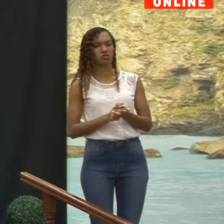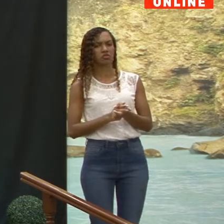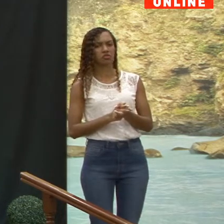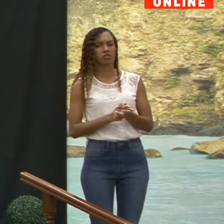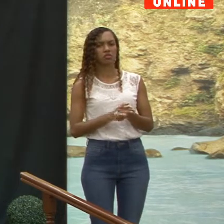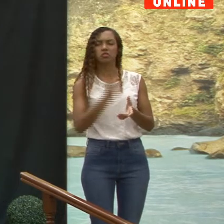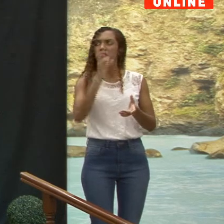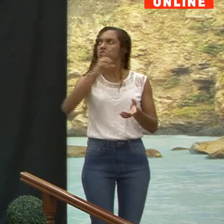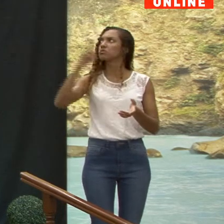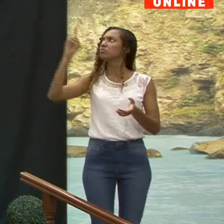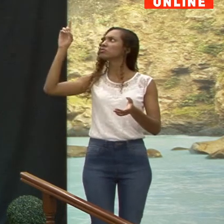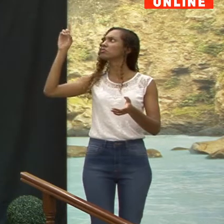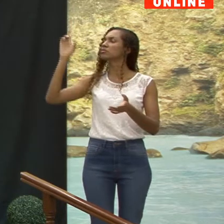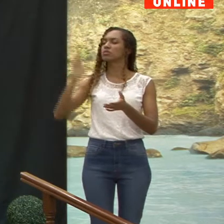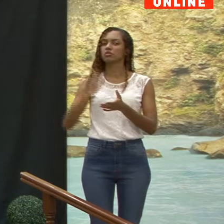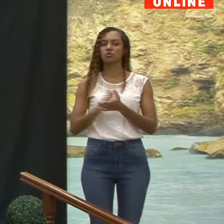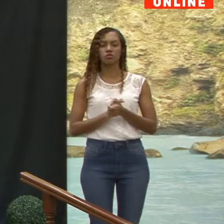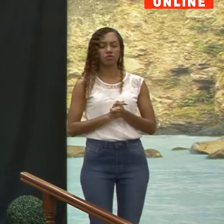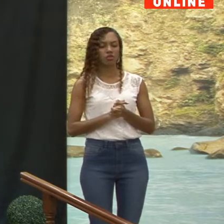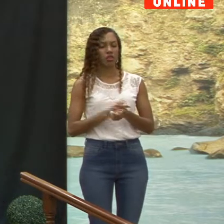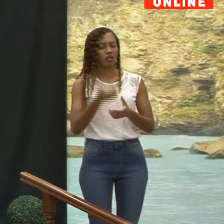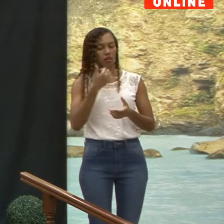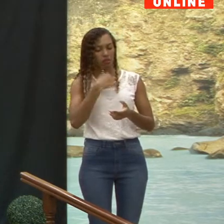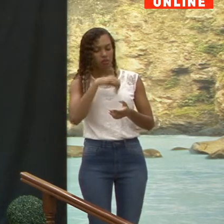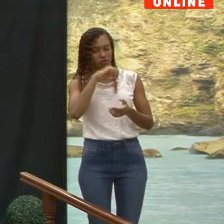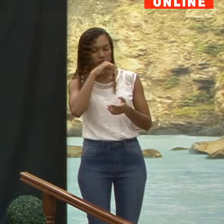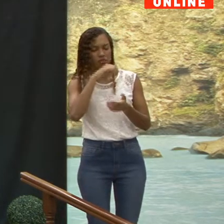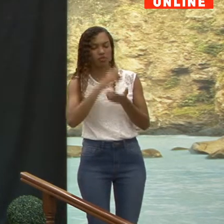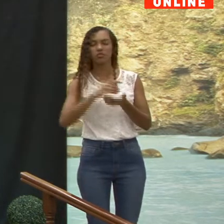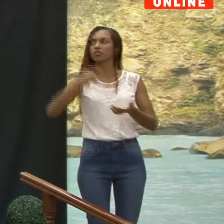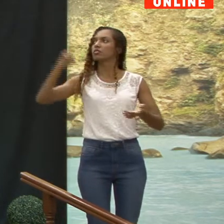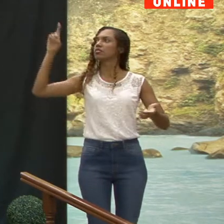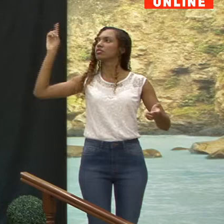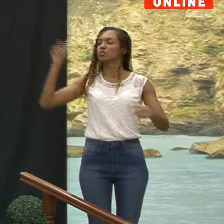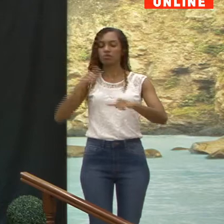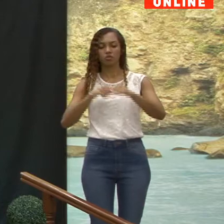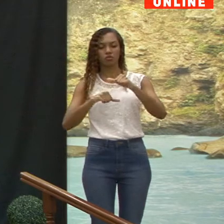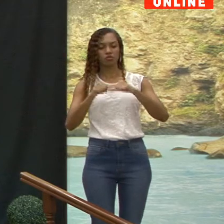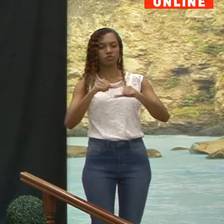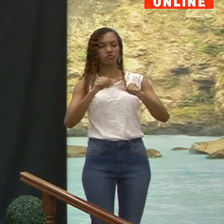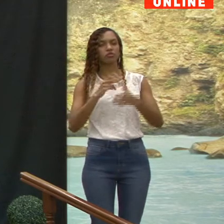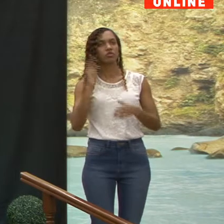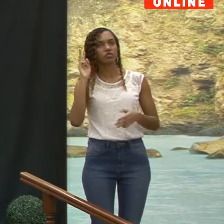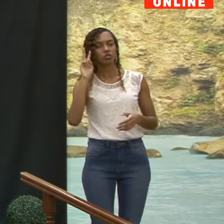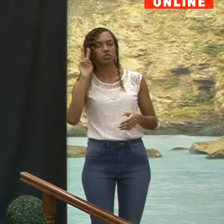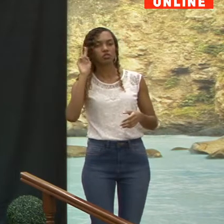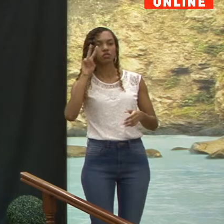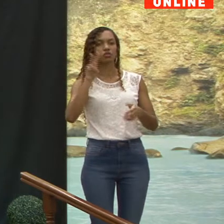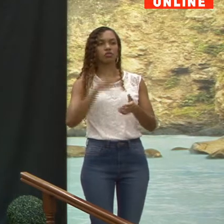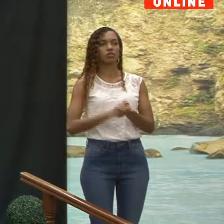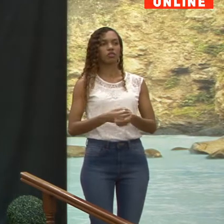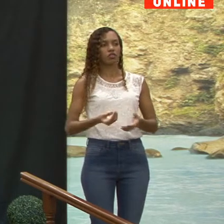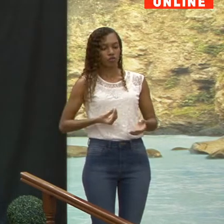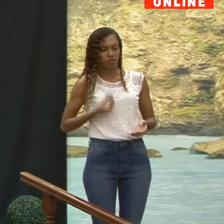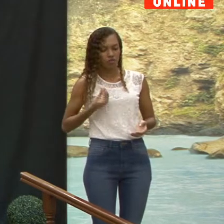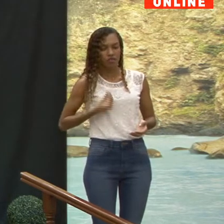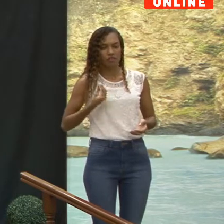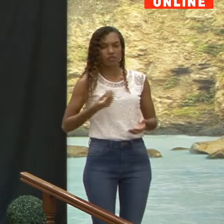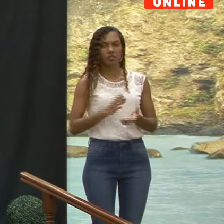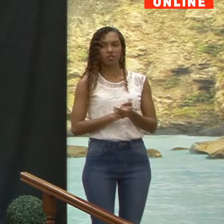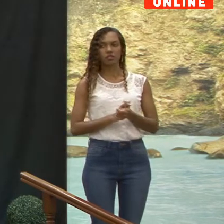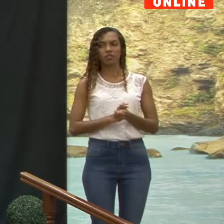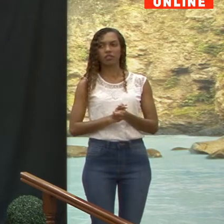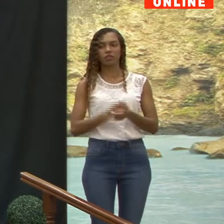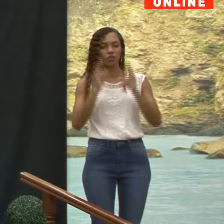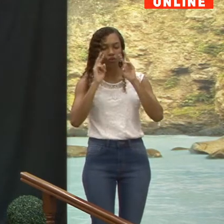por você, para que Deus venha mudar essa história da tua vida. Sabe, olhe, passa em frente à tua